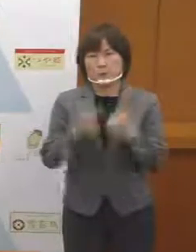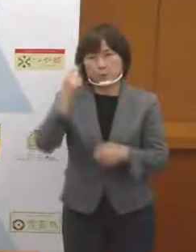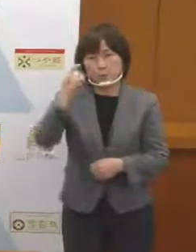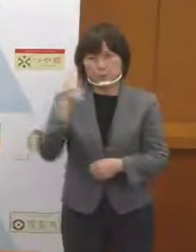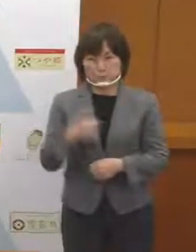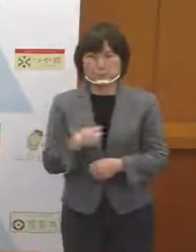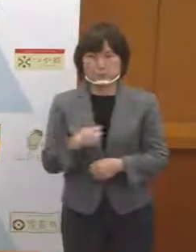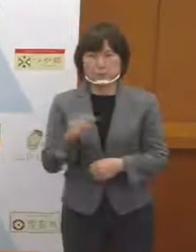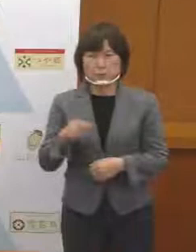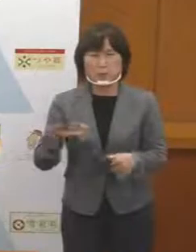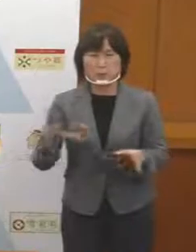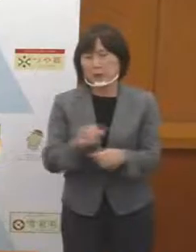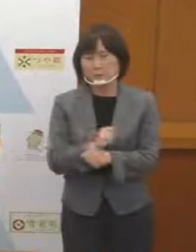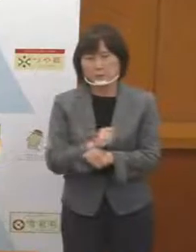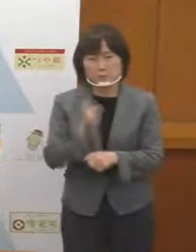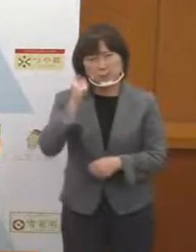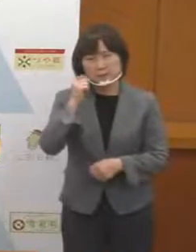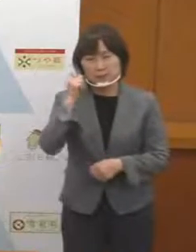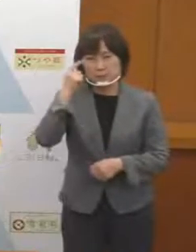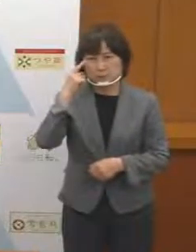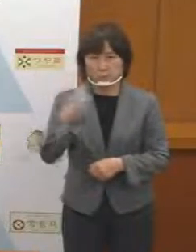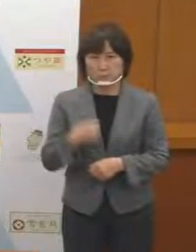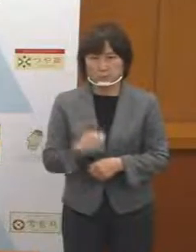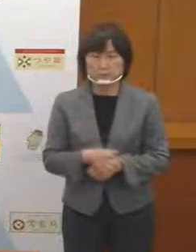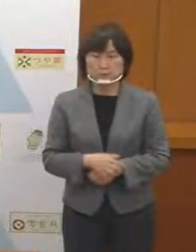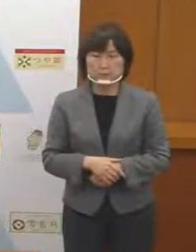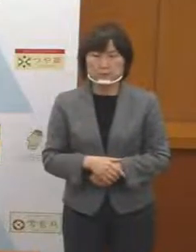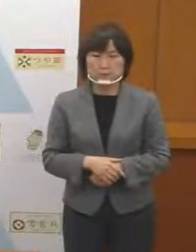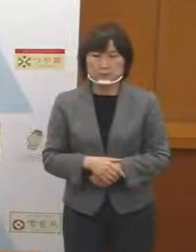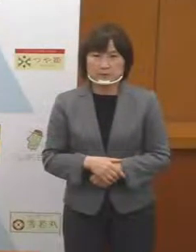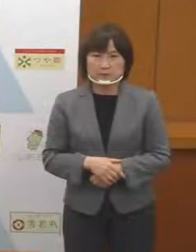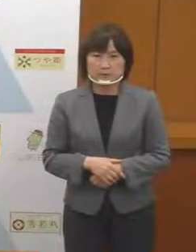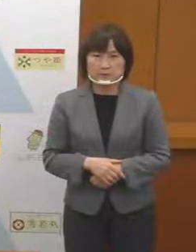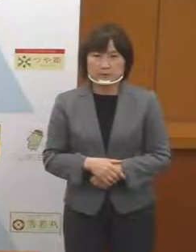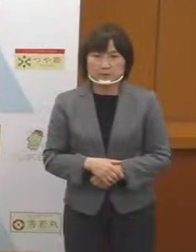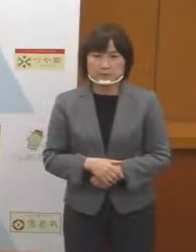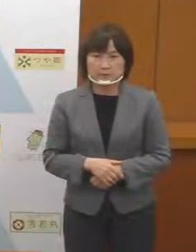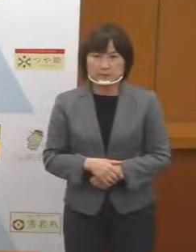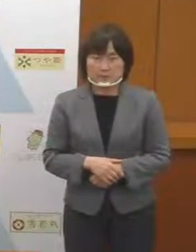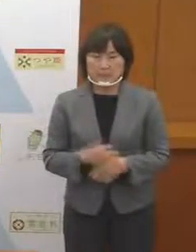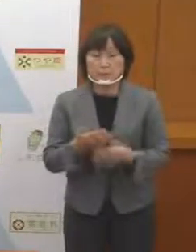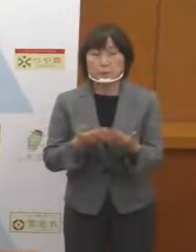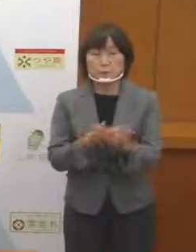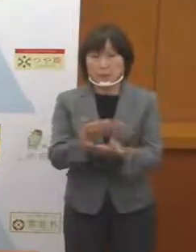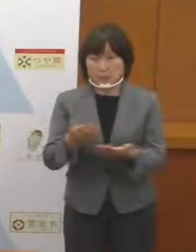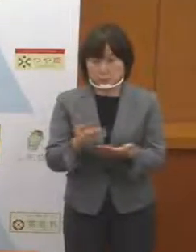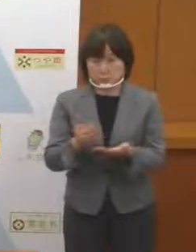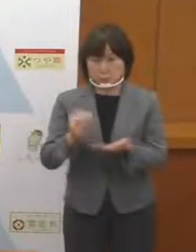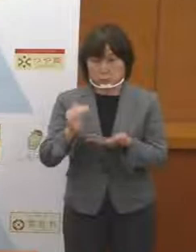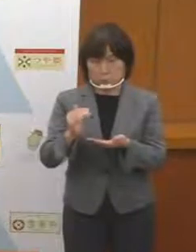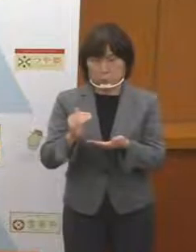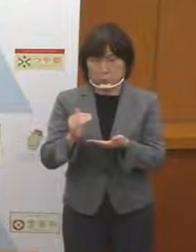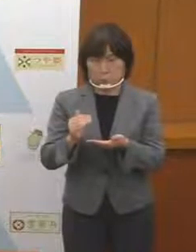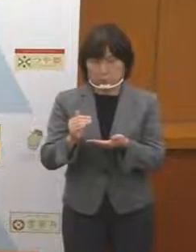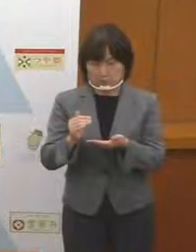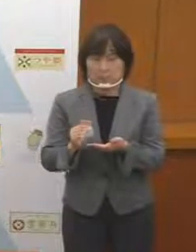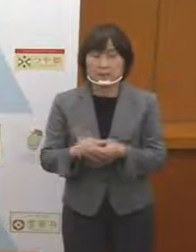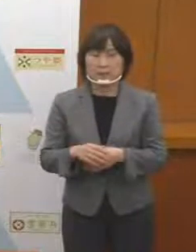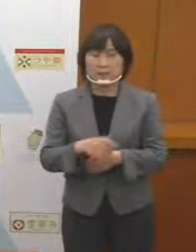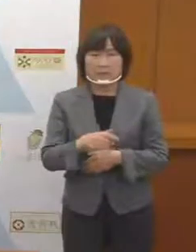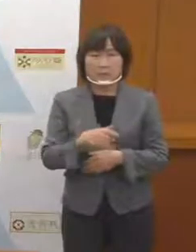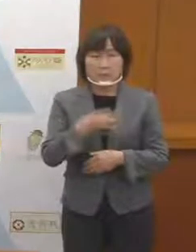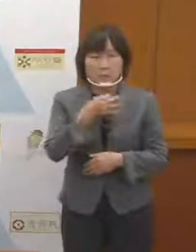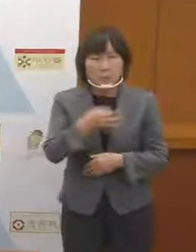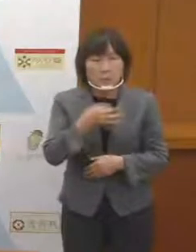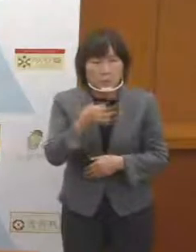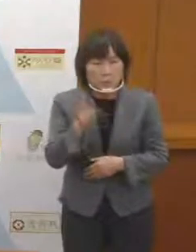それをなくすことはできないと思いますやっぱり触れ合うことで様々なお声